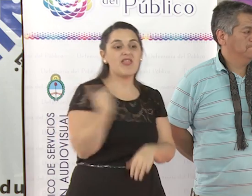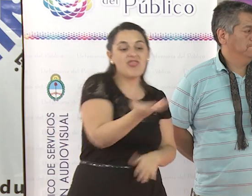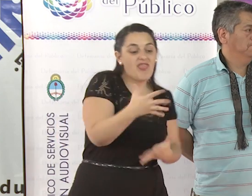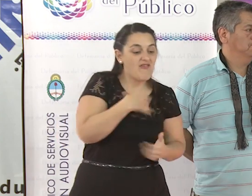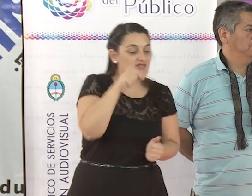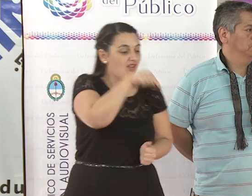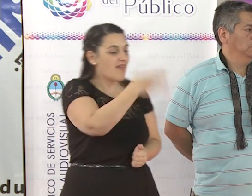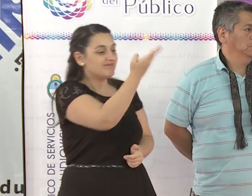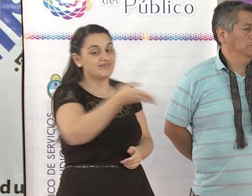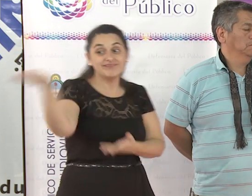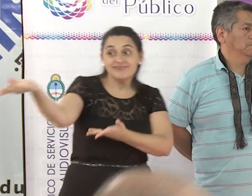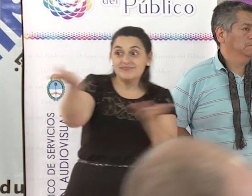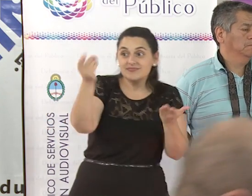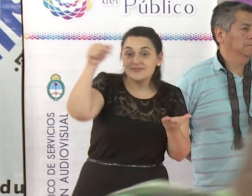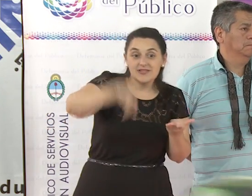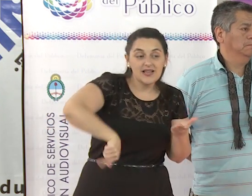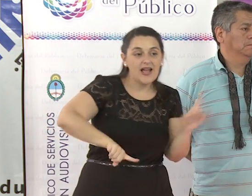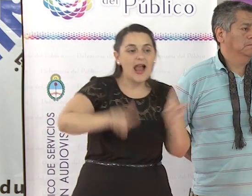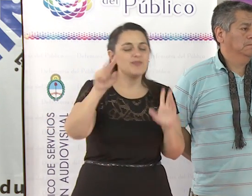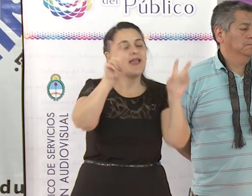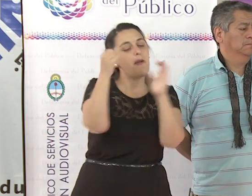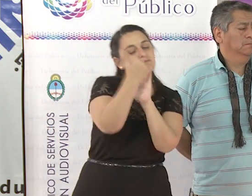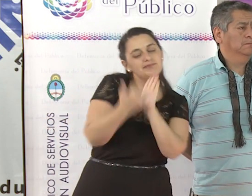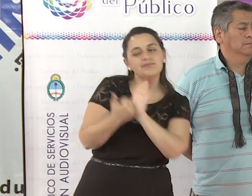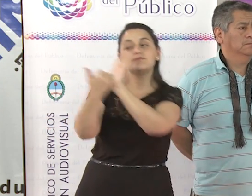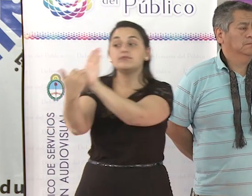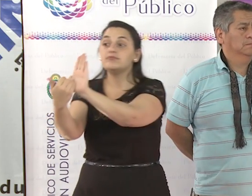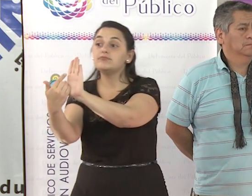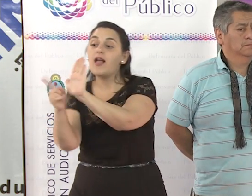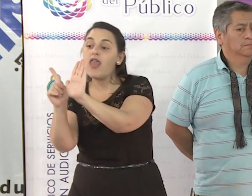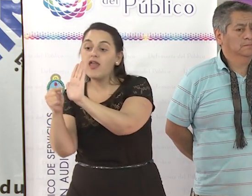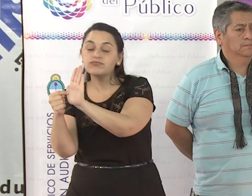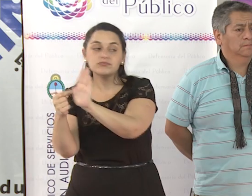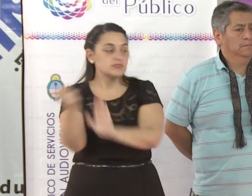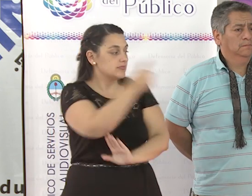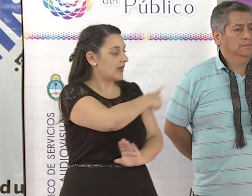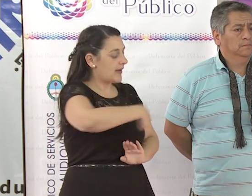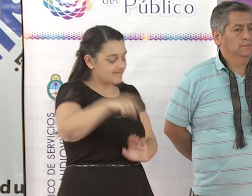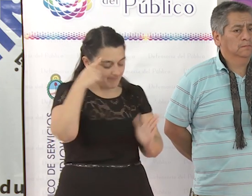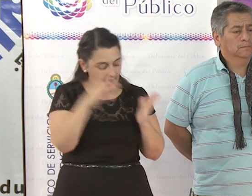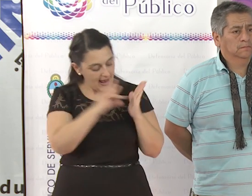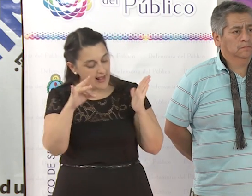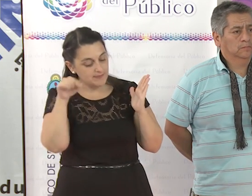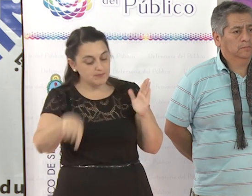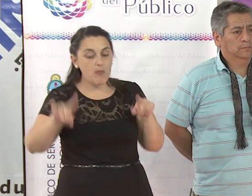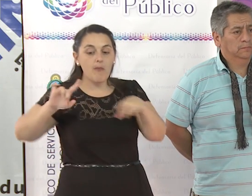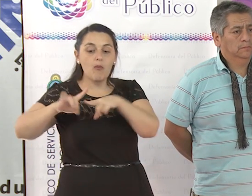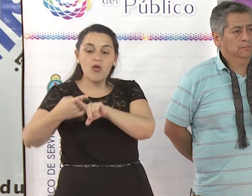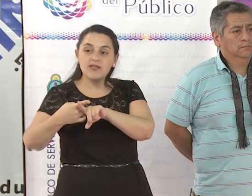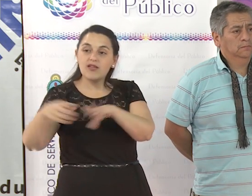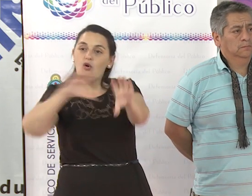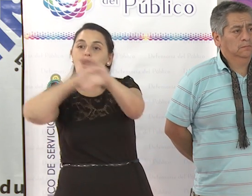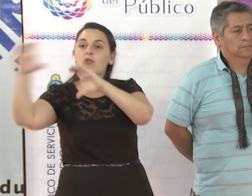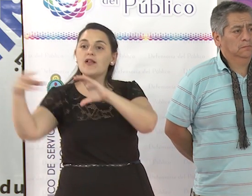nos hacían la invitación y nos mandaban algunos de los ejes nosotros pensamos en trabajar políticas de promoción de la comunicación sin fines de